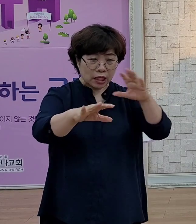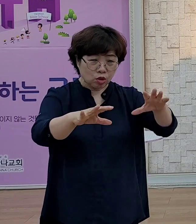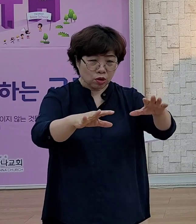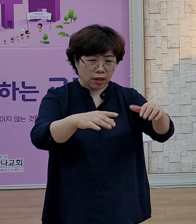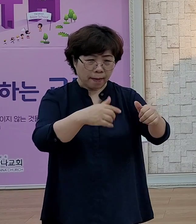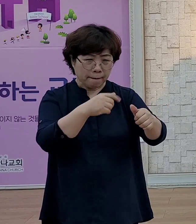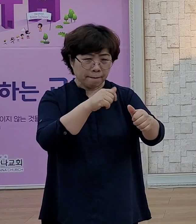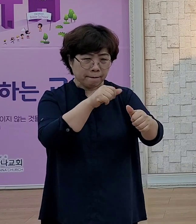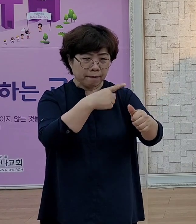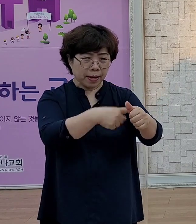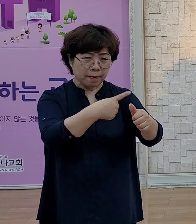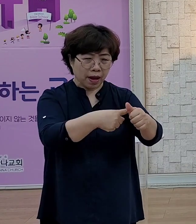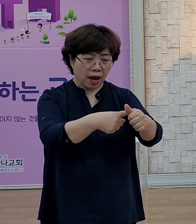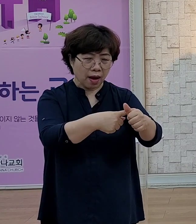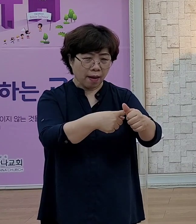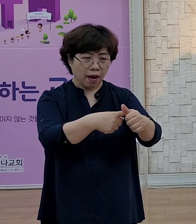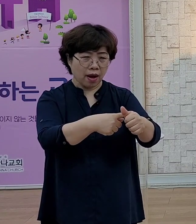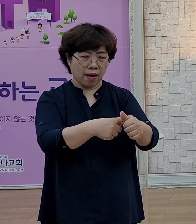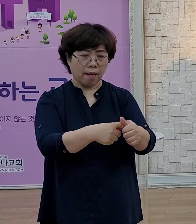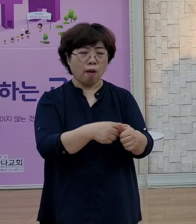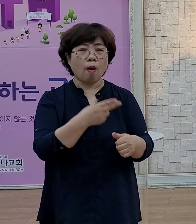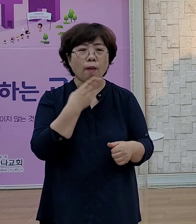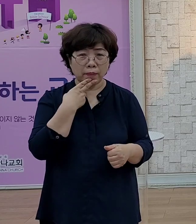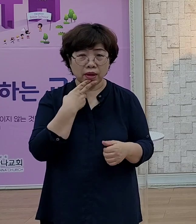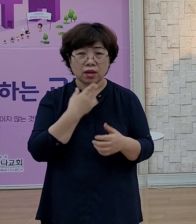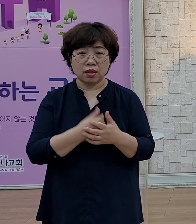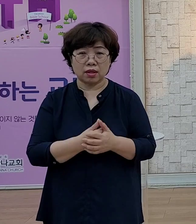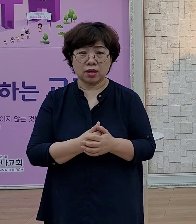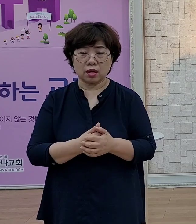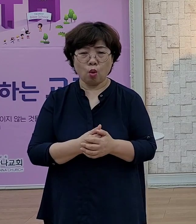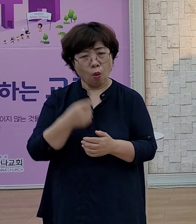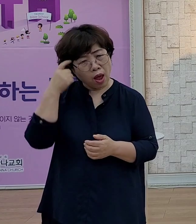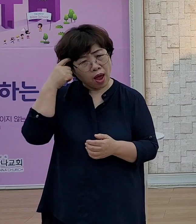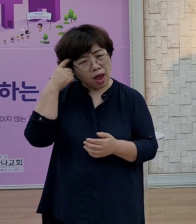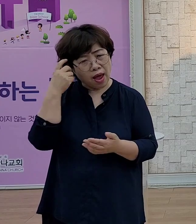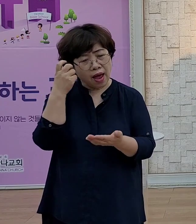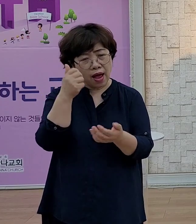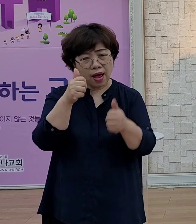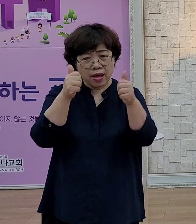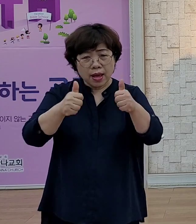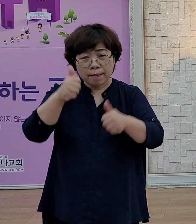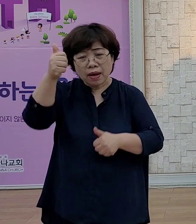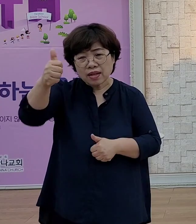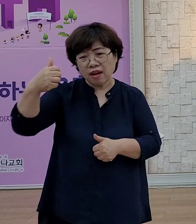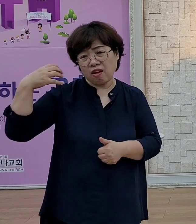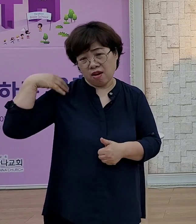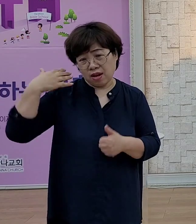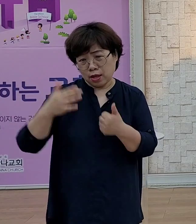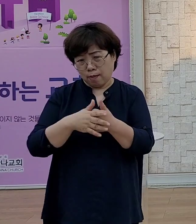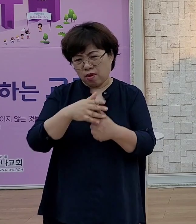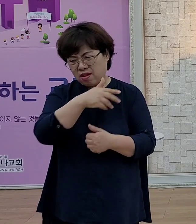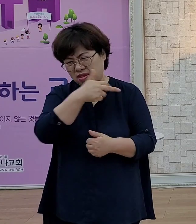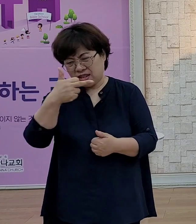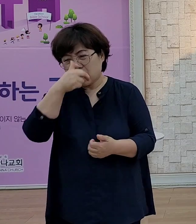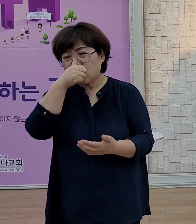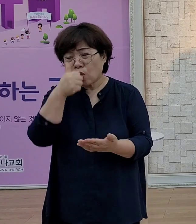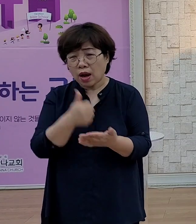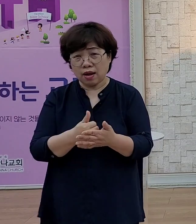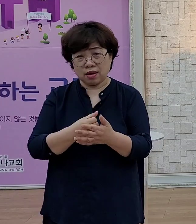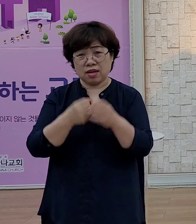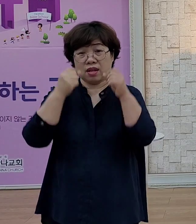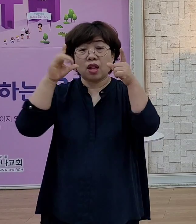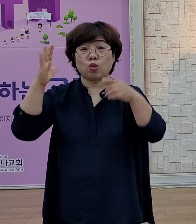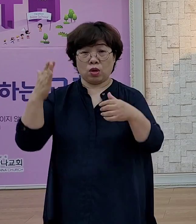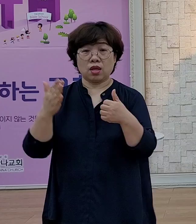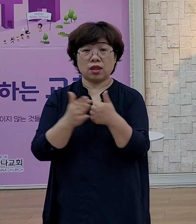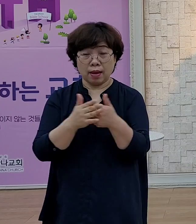노릇을 하는 그런 엄청난 죄였다라는 것을 지난 첫 번째 시간에 말씀을 나누었습니다. 자, 우리